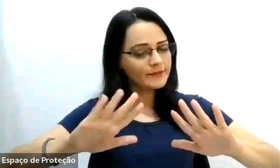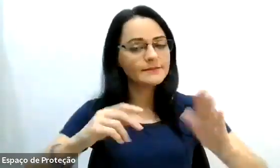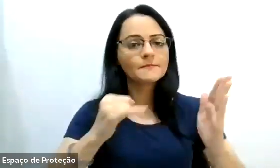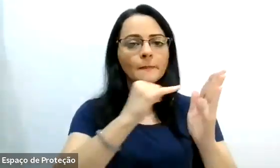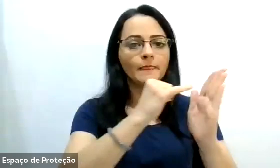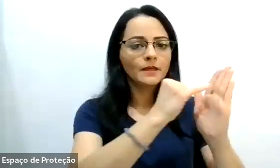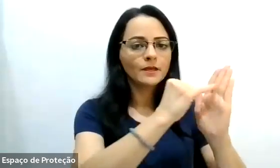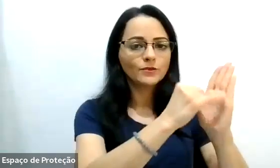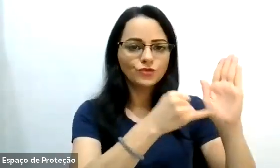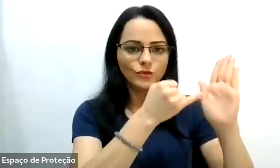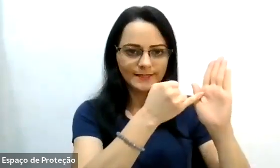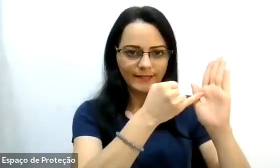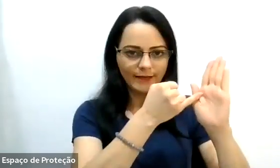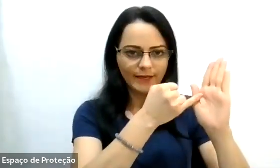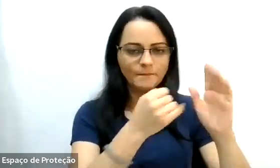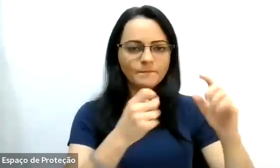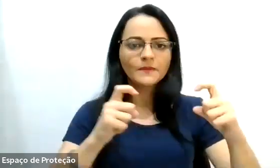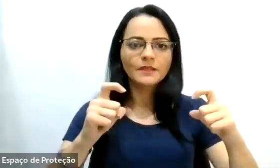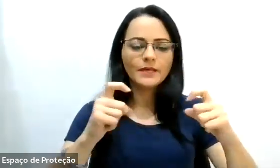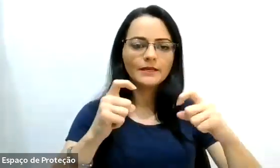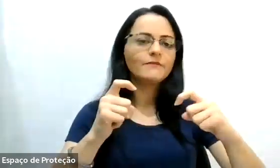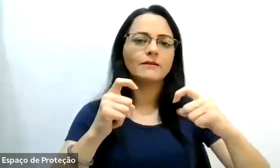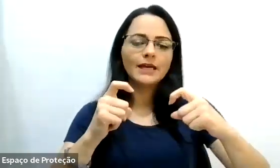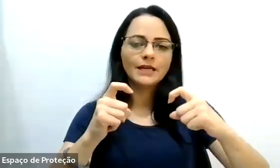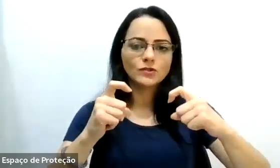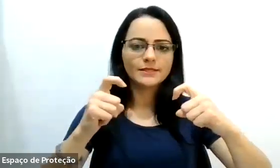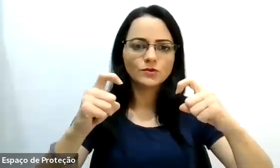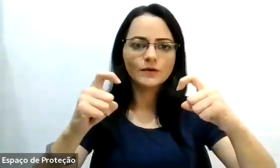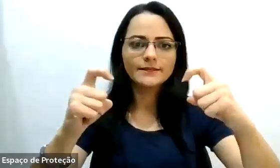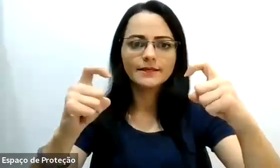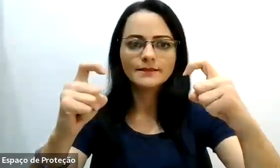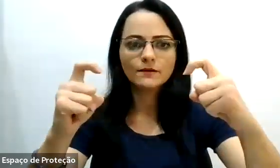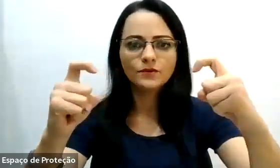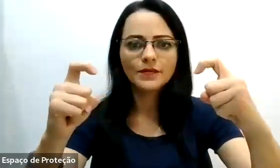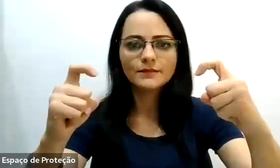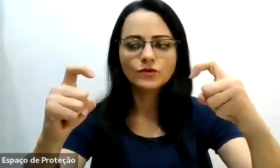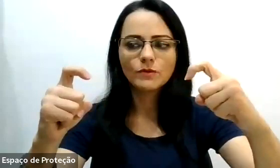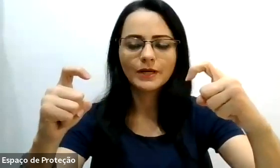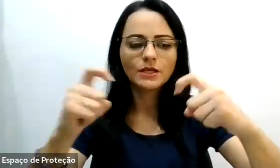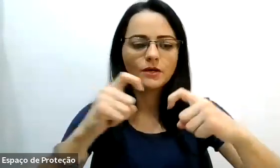mas José, e aí vem relações sexuais, é essa configuração de mão aqui, ó,